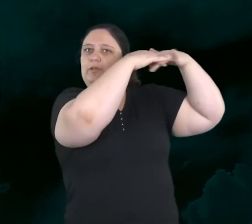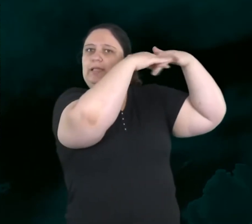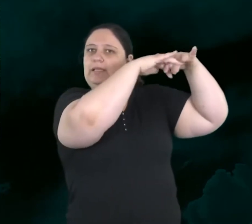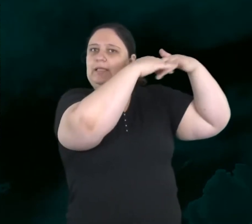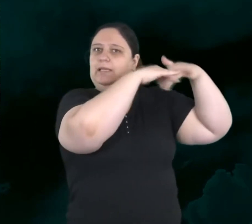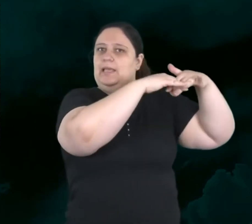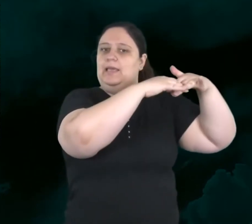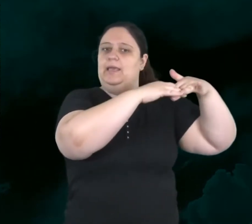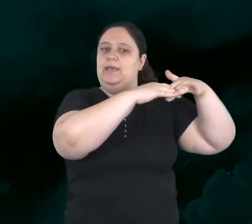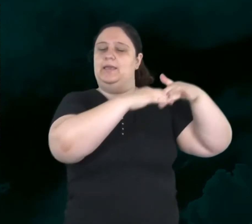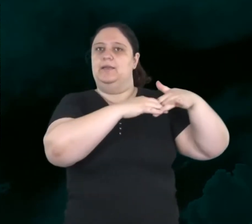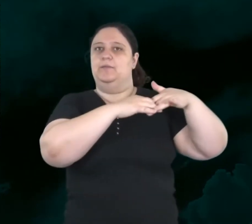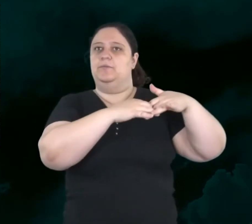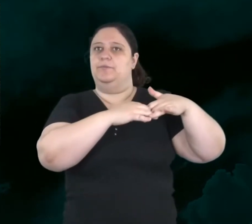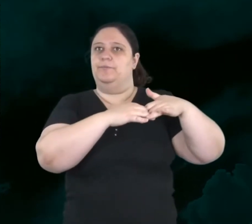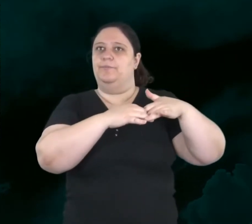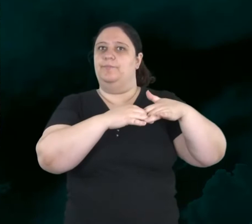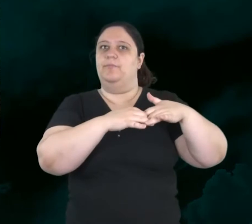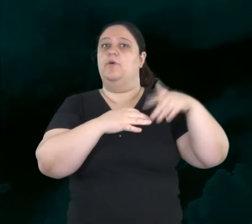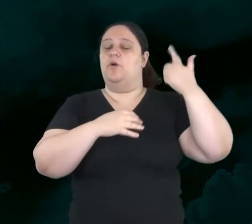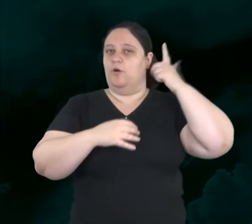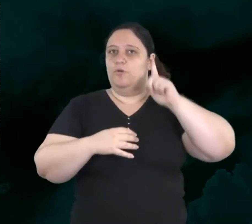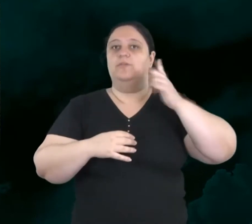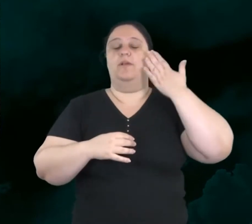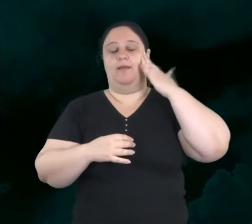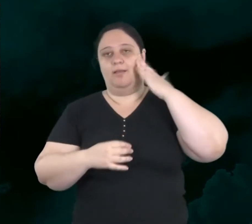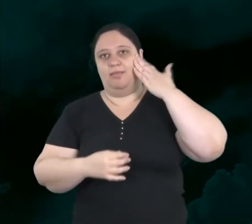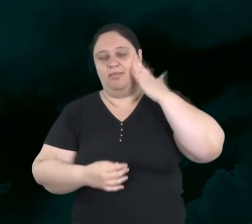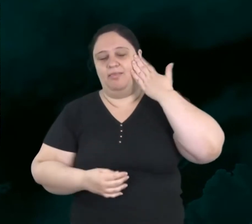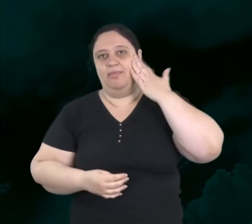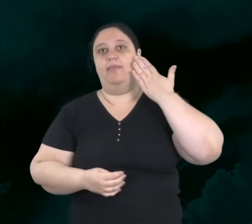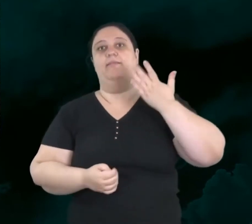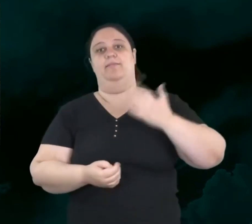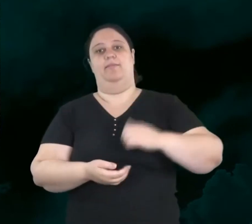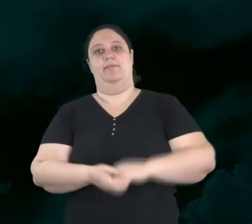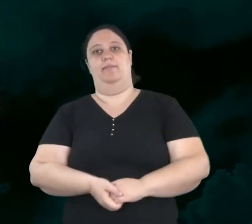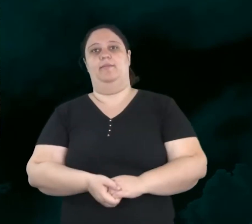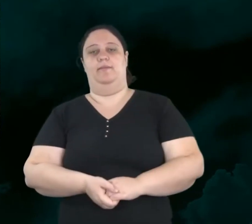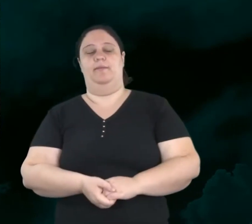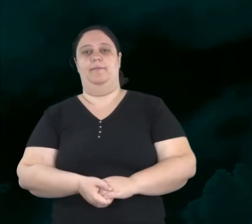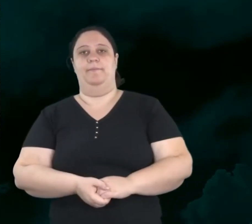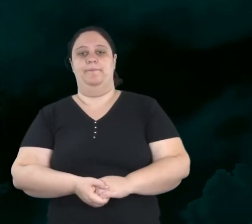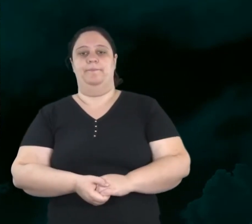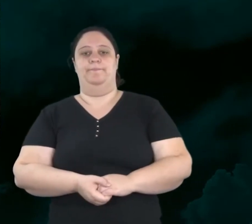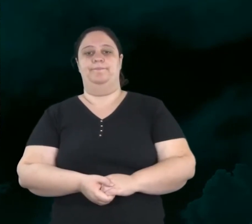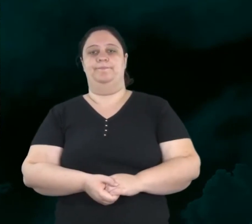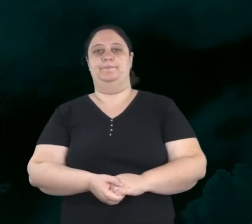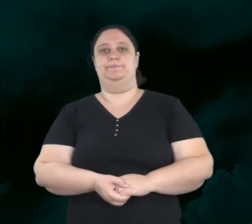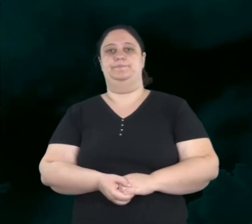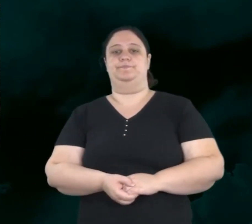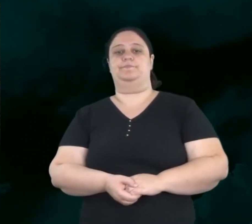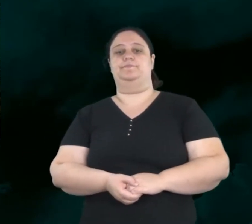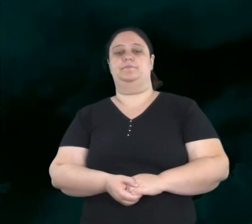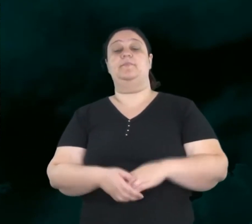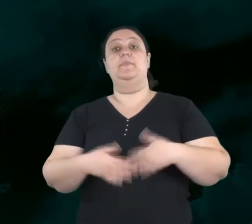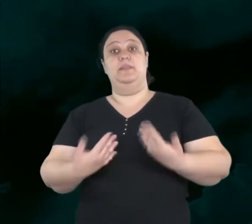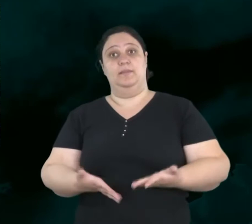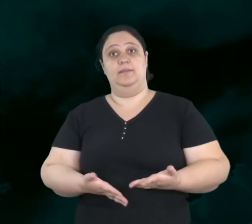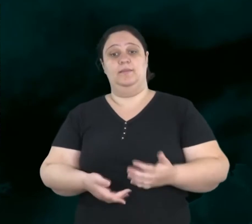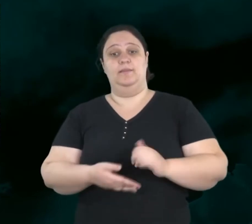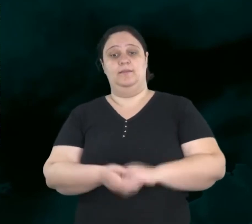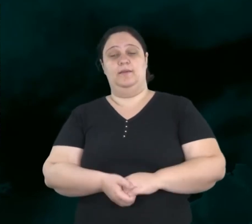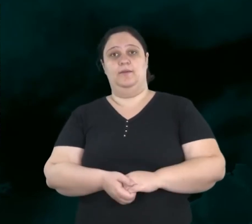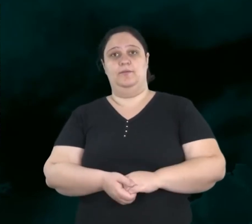nosso sistema geral, que está no nosso cérebro, né, sistema nervoso central. E, pasmem,